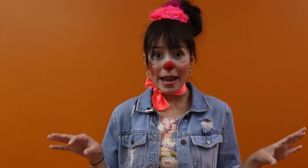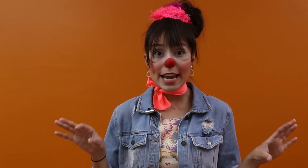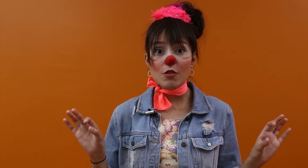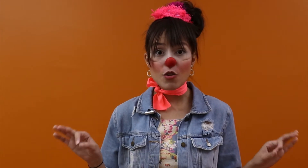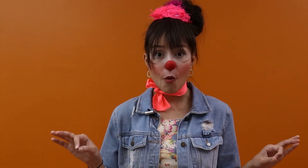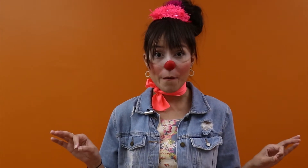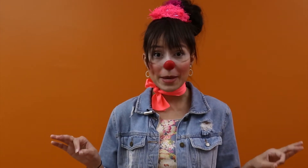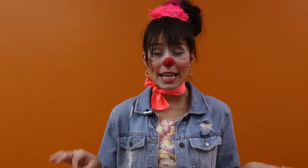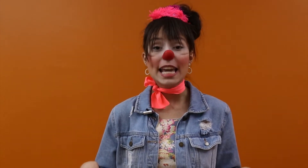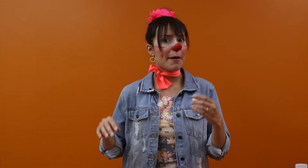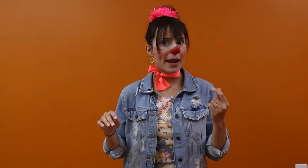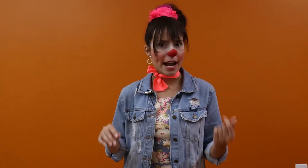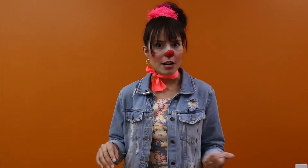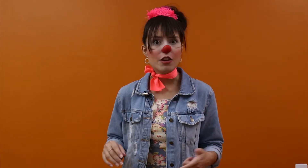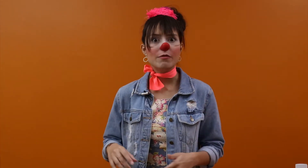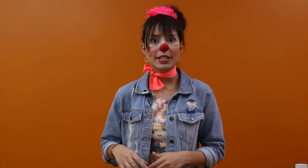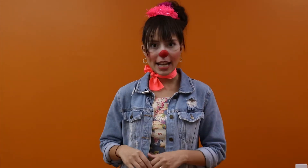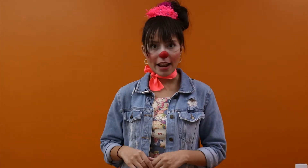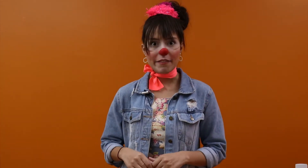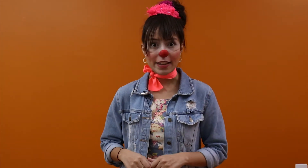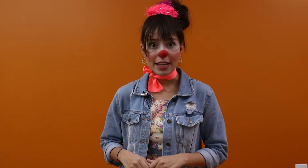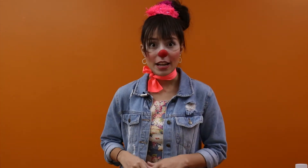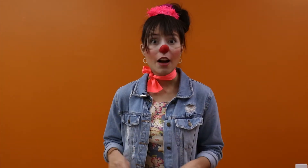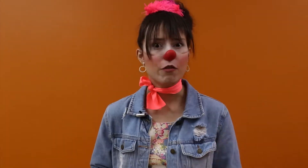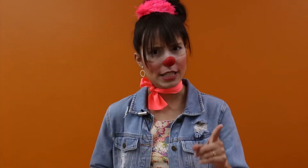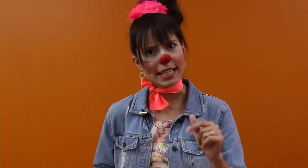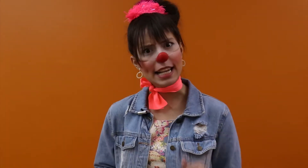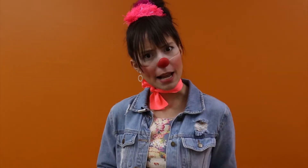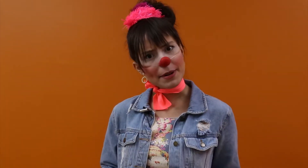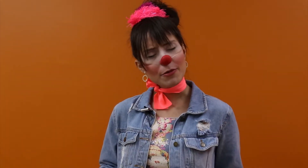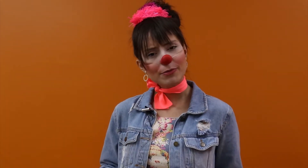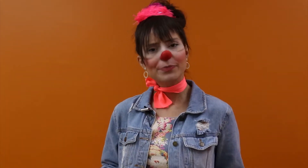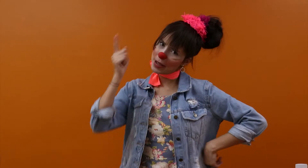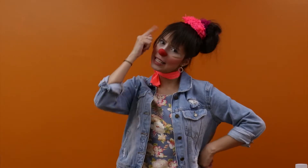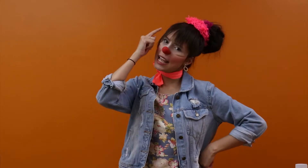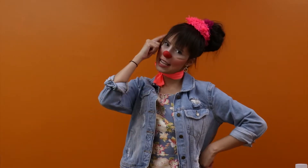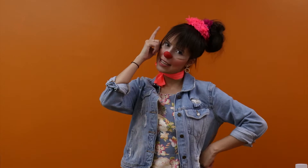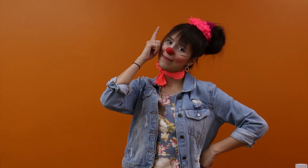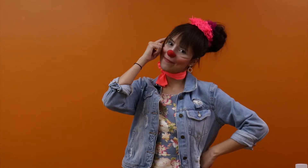primeiro nome que Abraão teve? Vocês lembram? Pensa aí!